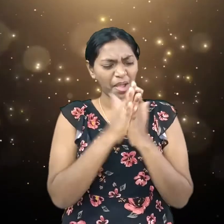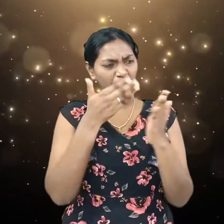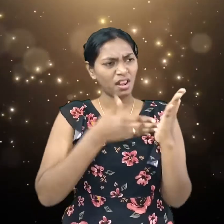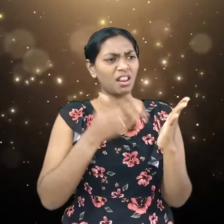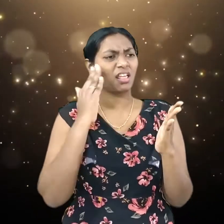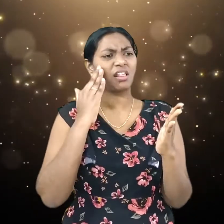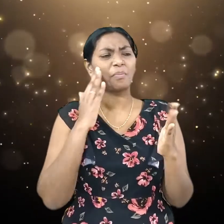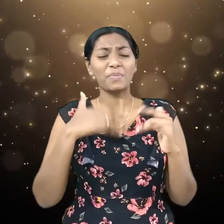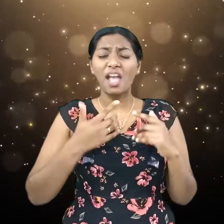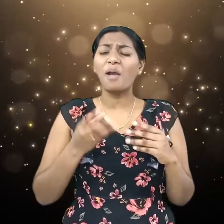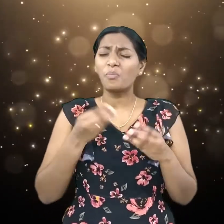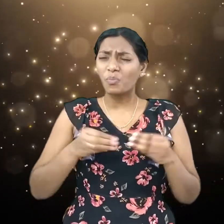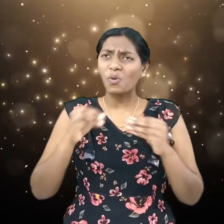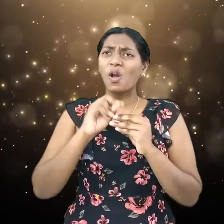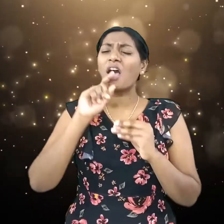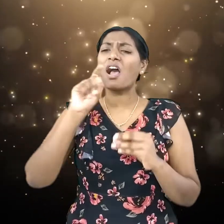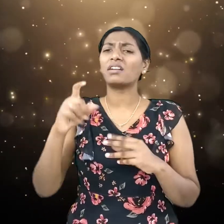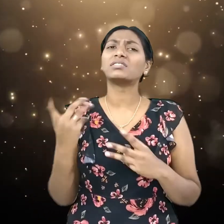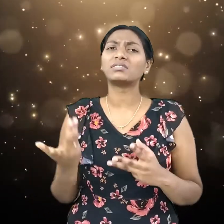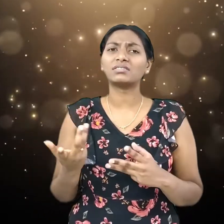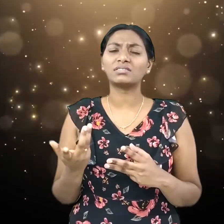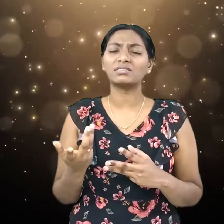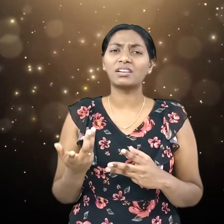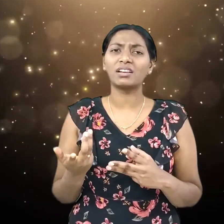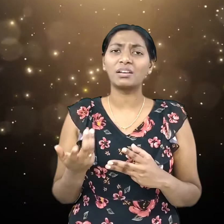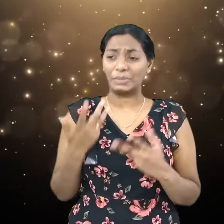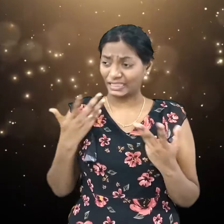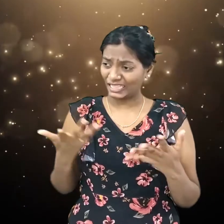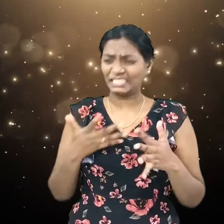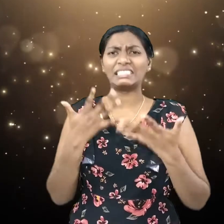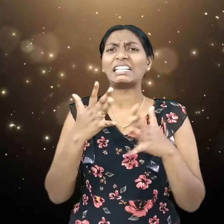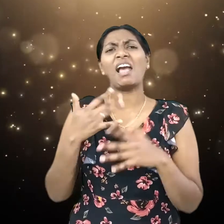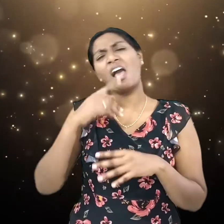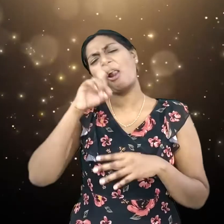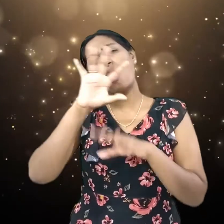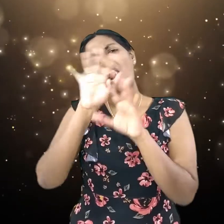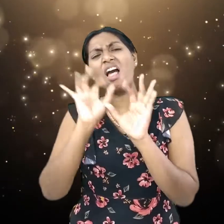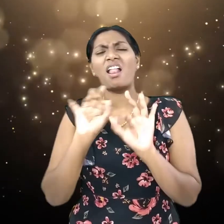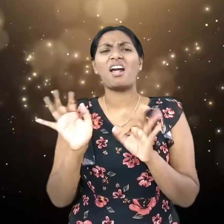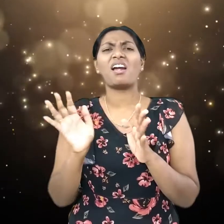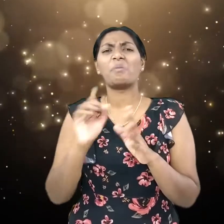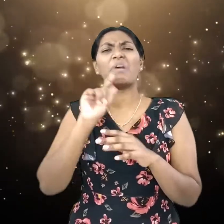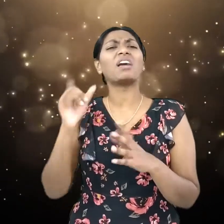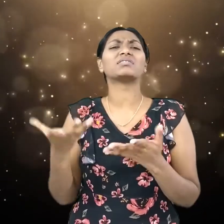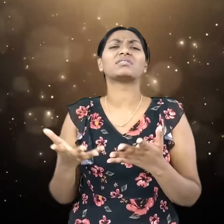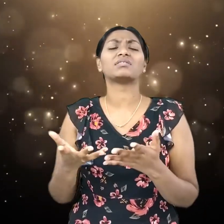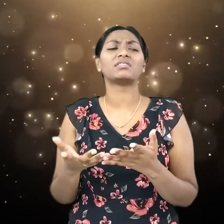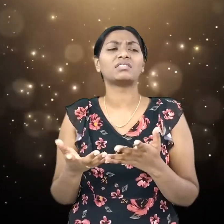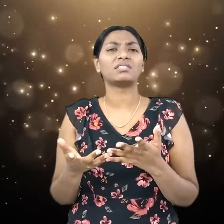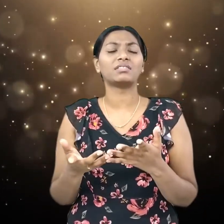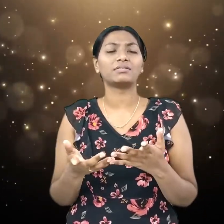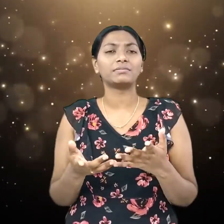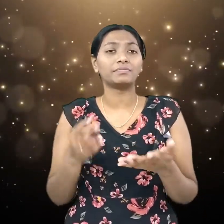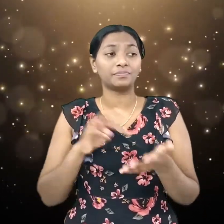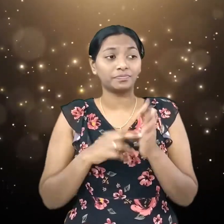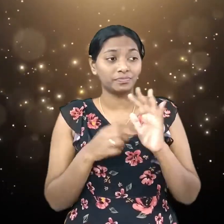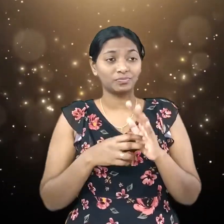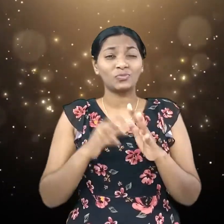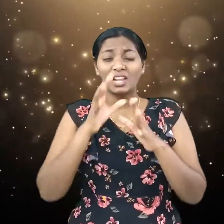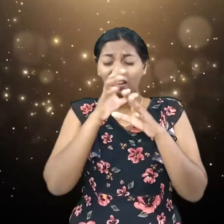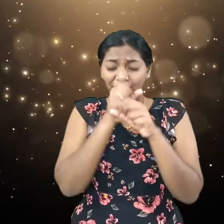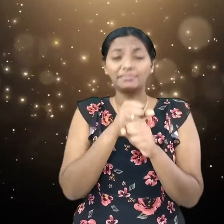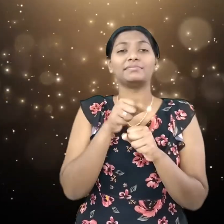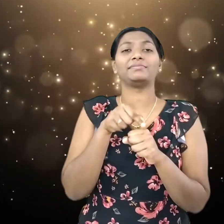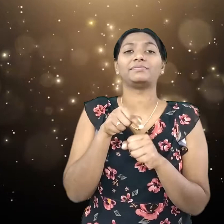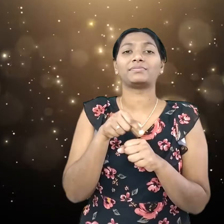लॉर्ड, हालेलुया। तो ये चीज क्या थी? गुप्त। ये क्या था? भेद, जो चर्च